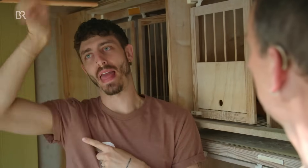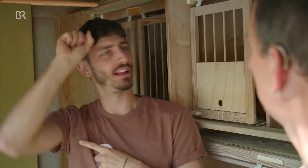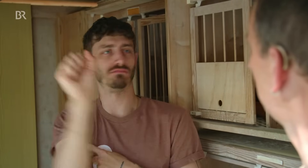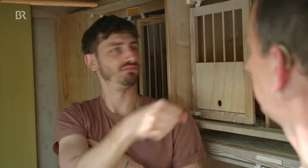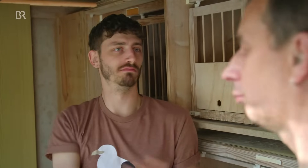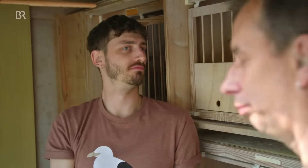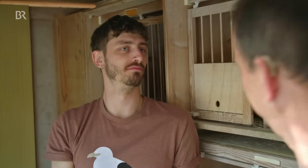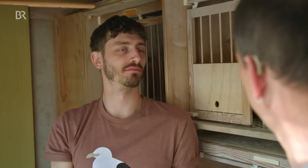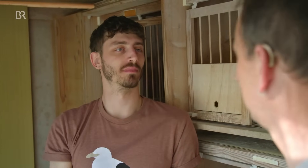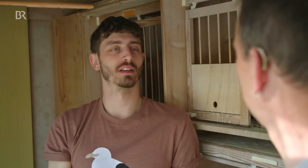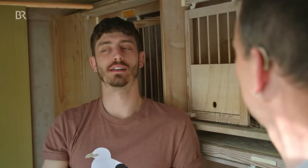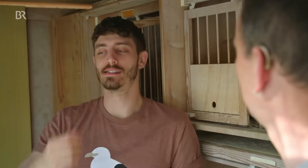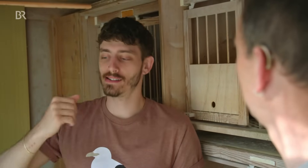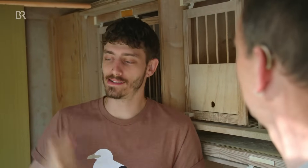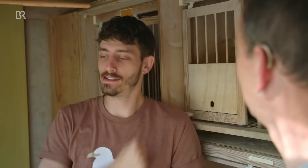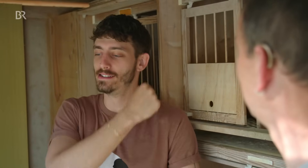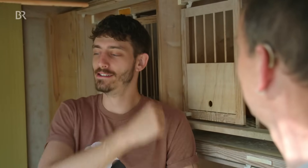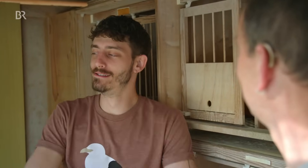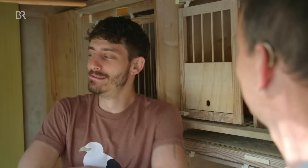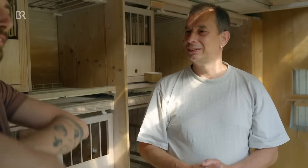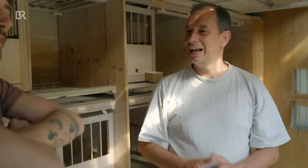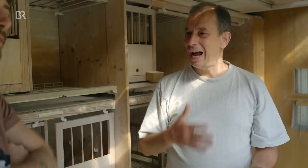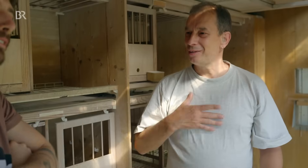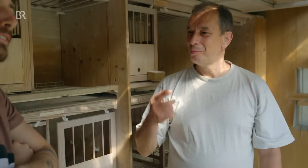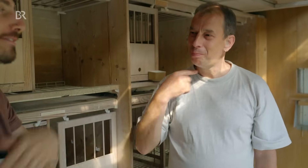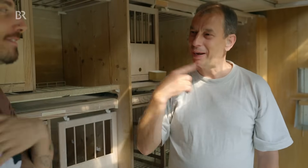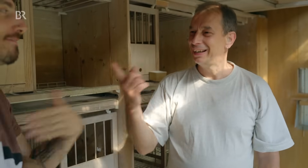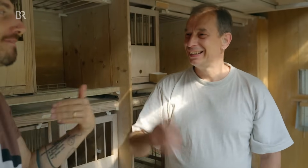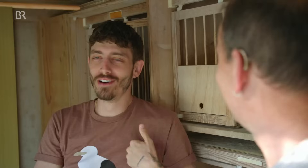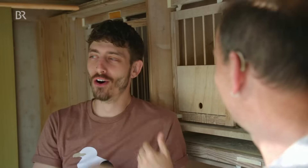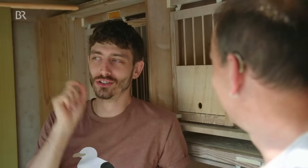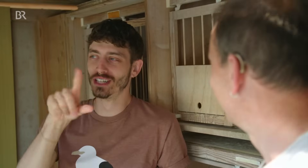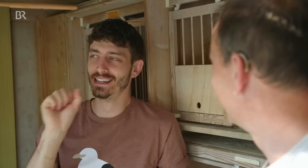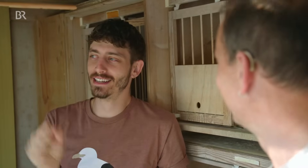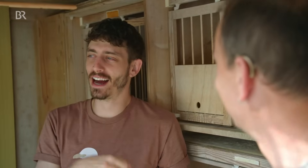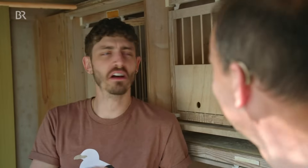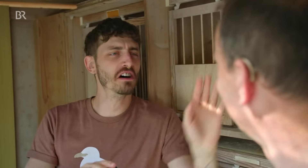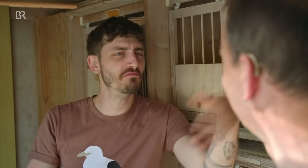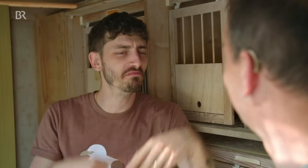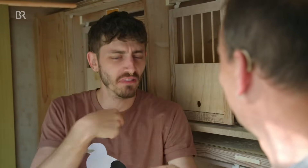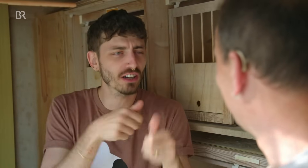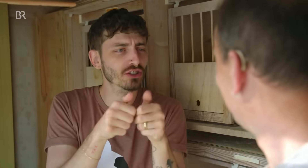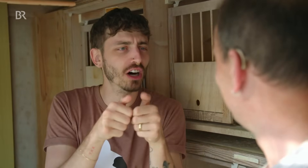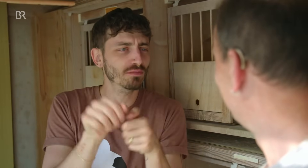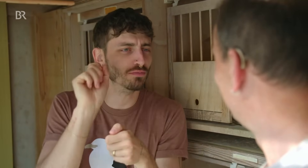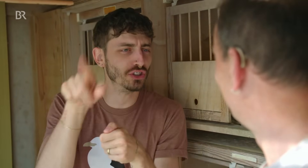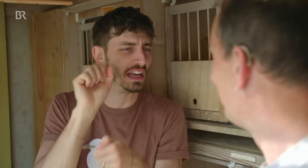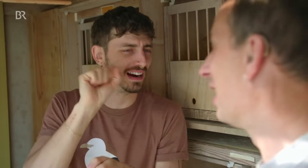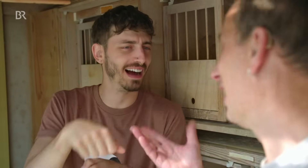Taube losschicken kann. Nee. Mist. Ja, hast du Pech gehabt. Doof, dass ich ihr nichts schicken kann, aber dann schreibe ich ihr halt einfach eine